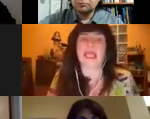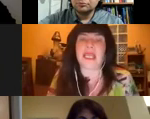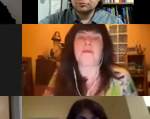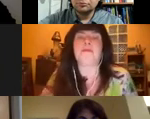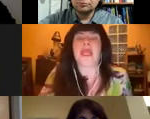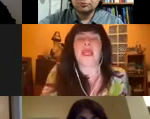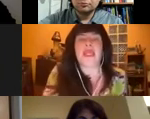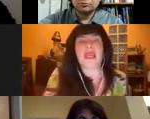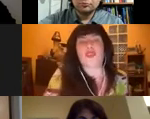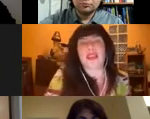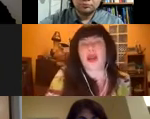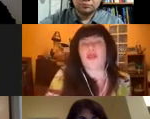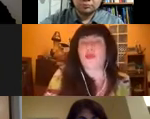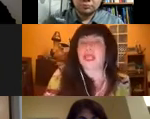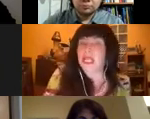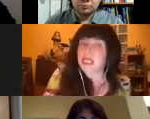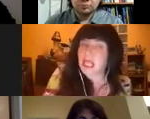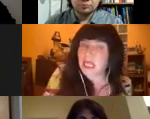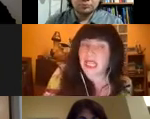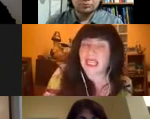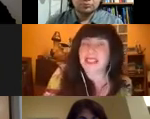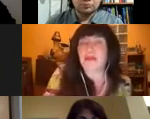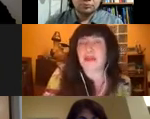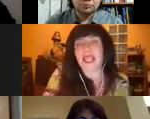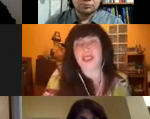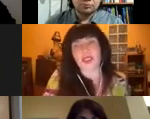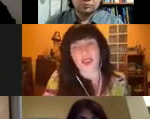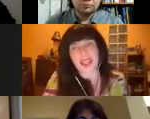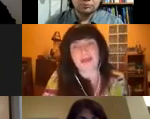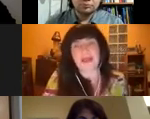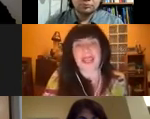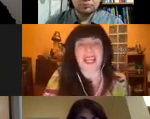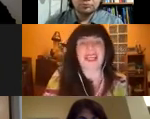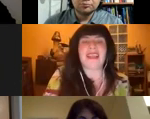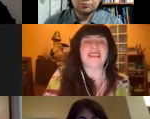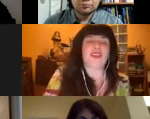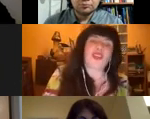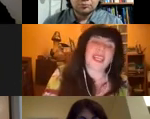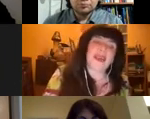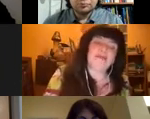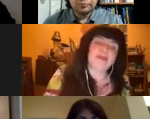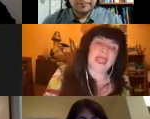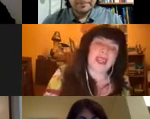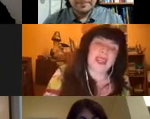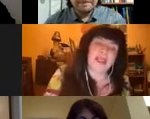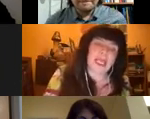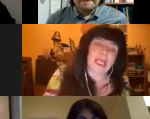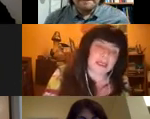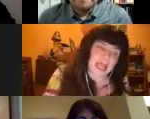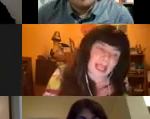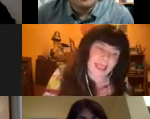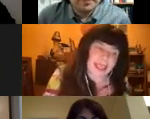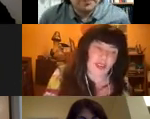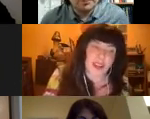partida aquí. Y encontramos algo súper interesante en esa investigación teórica primera, ¿cierto?, que es que